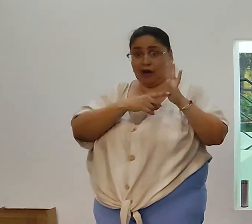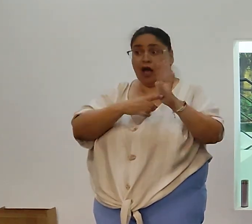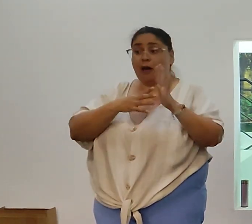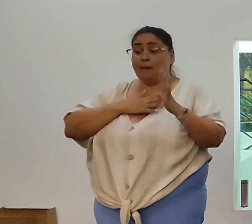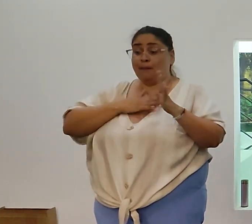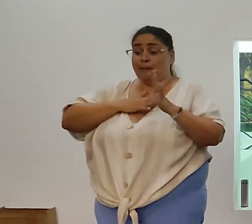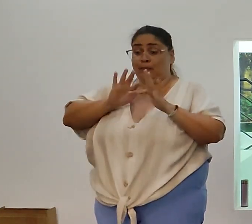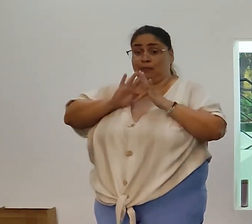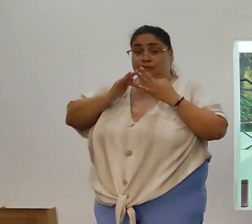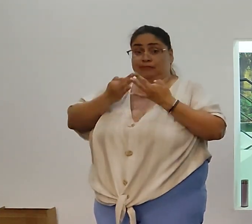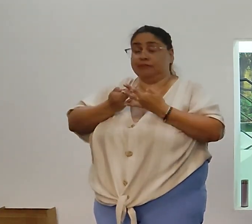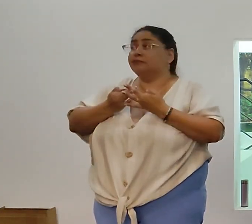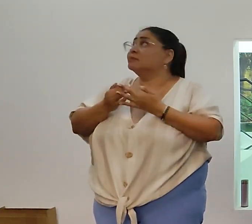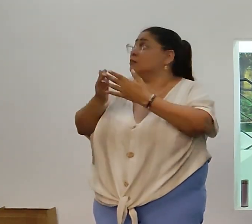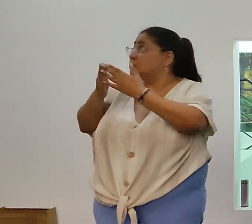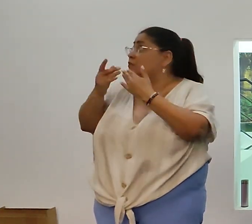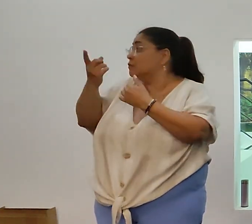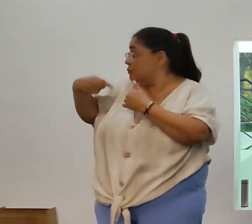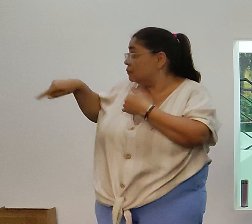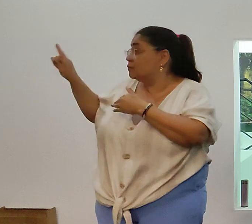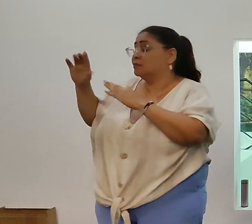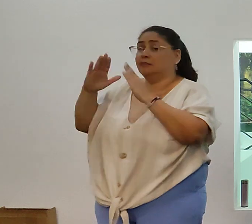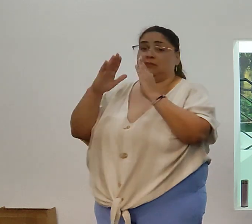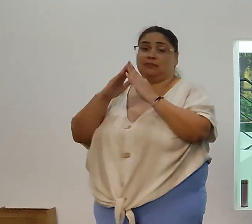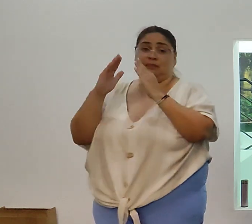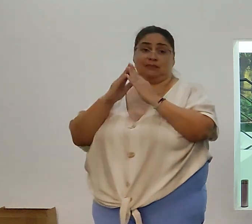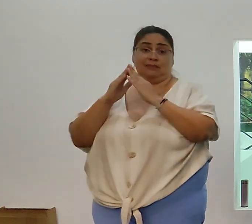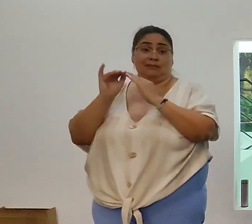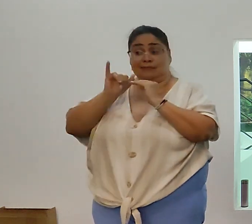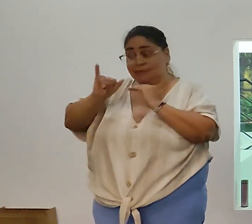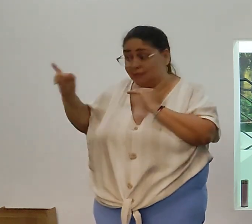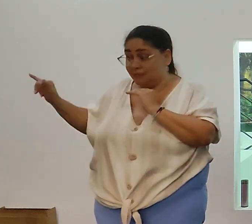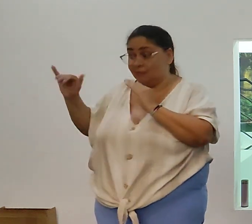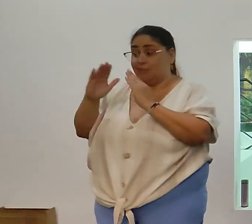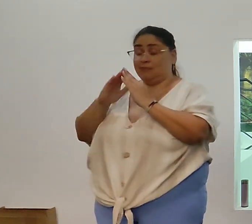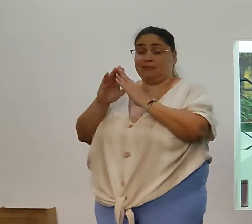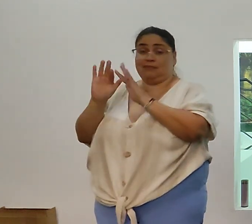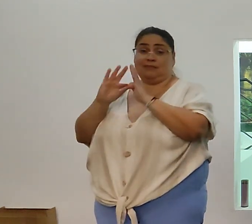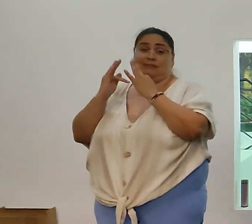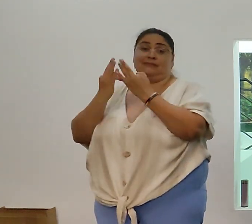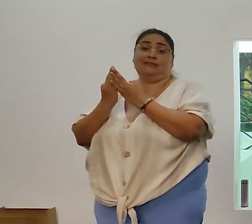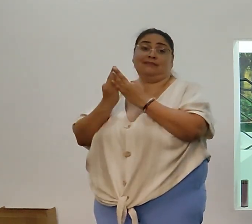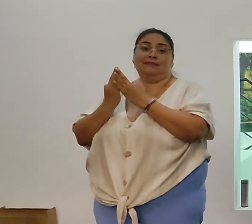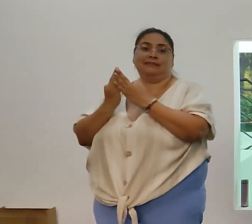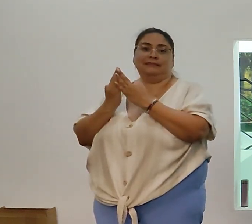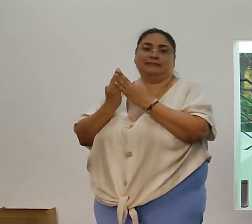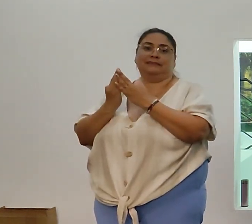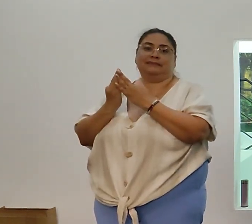consciente é que ele queria que Lázaro ressuscitasse, voltasse na casa do pai dele.